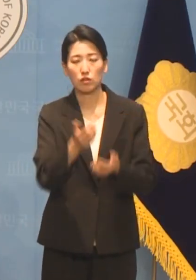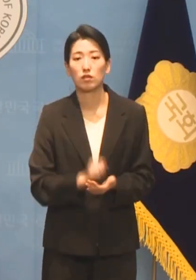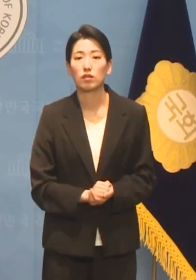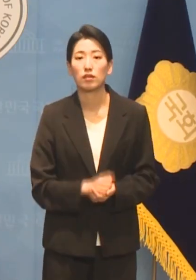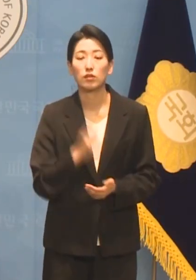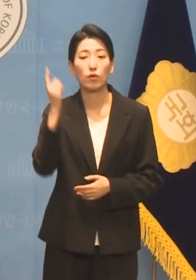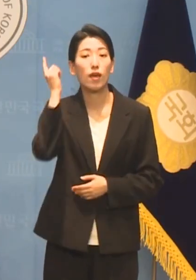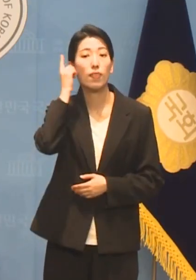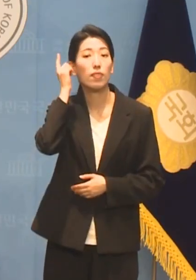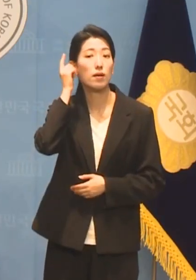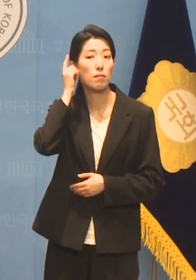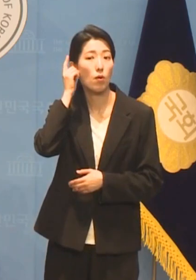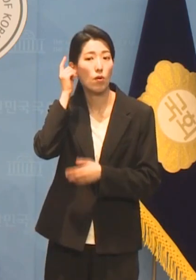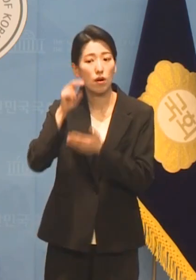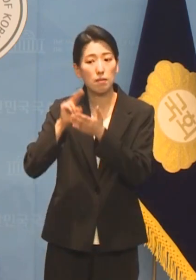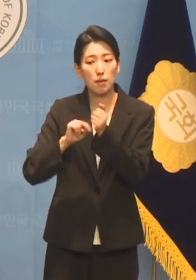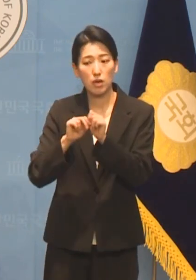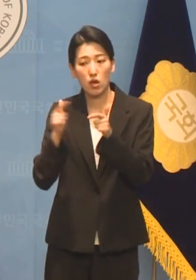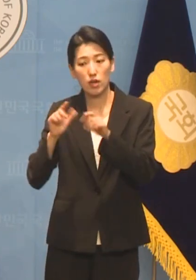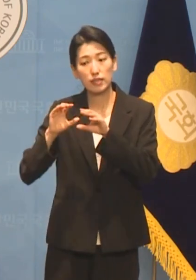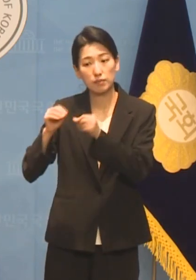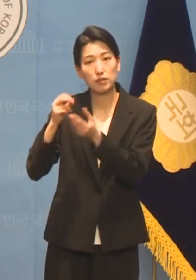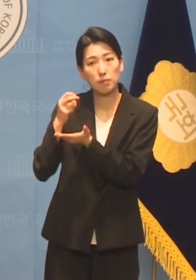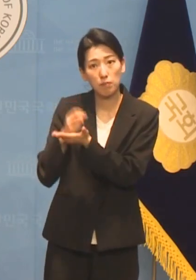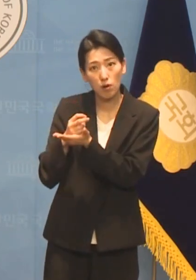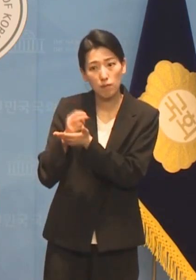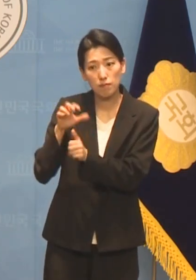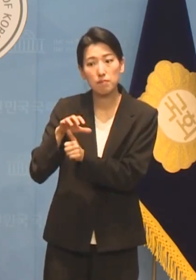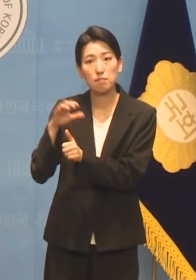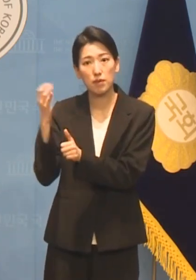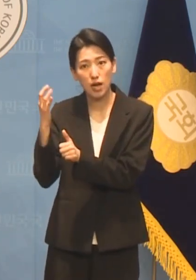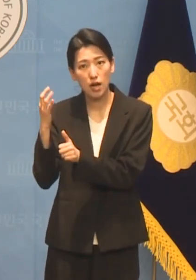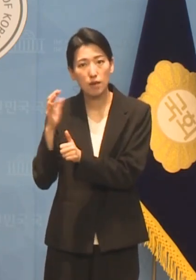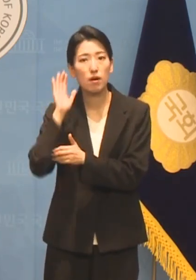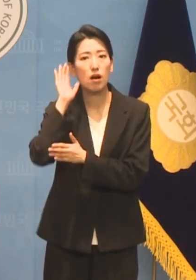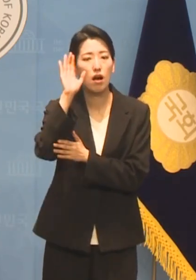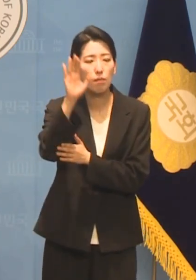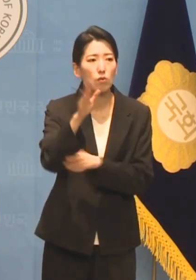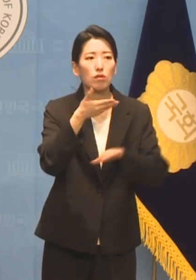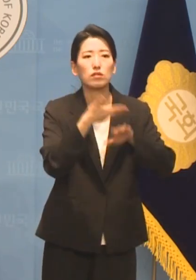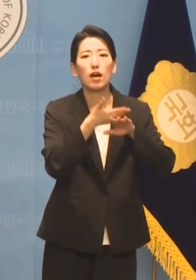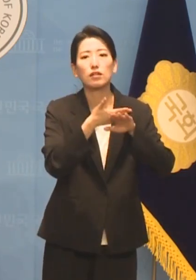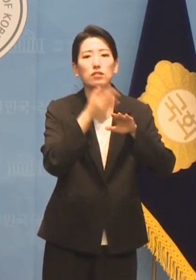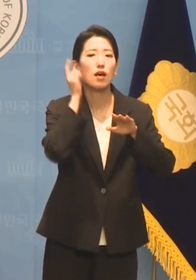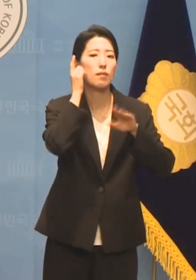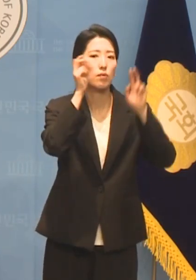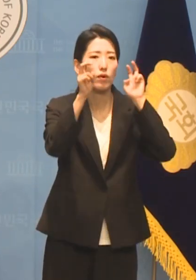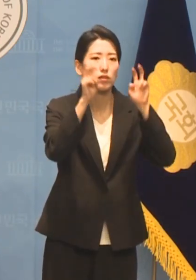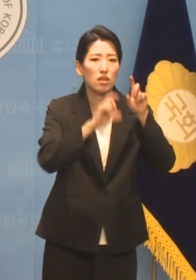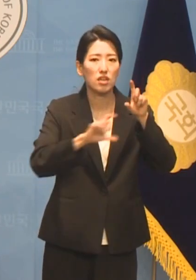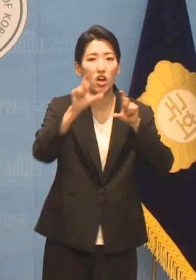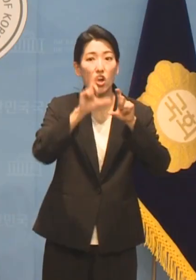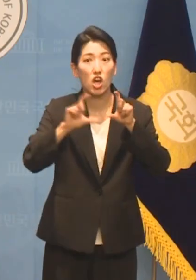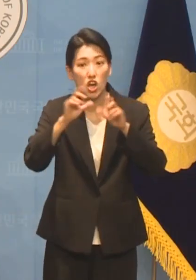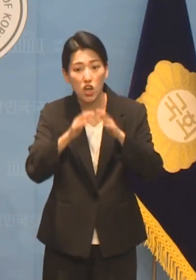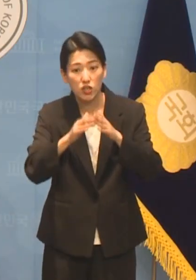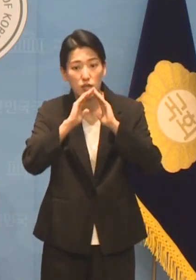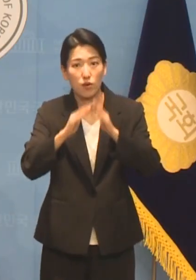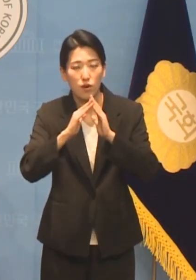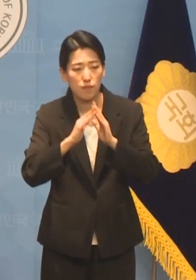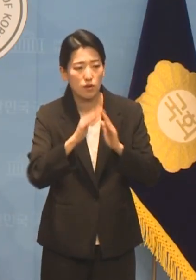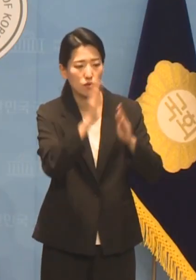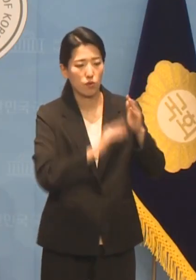폐지 효과가 제대로 느껴질 수 있게 제4 이통 유치 등 공정 경쟁 체제